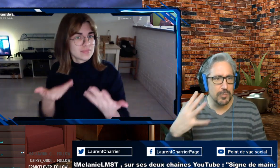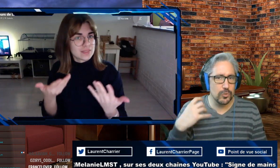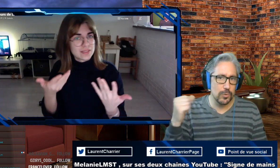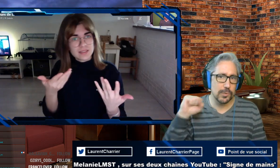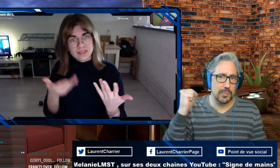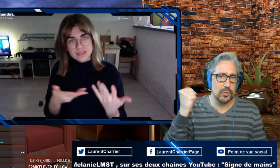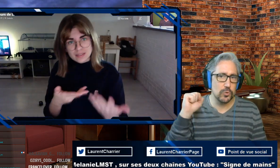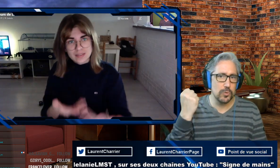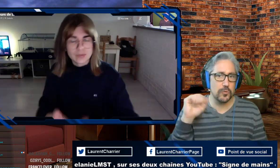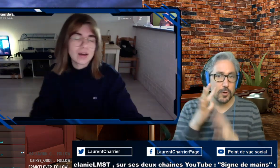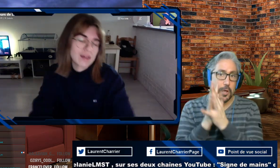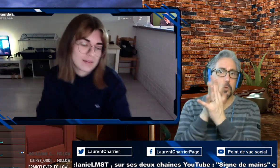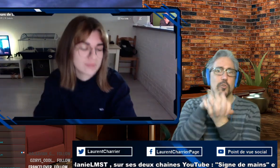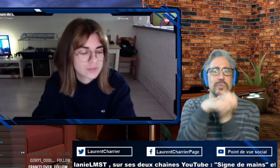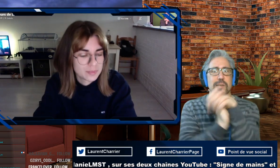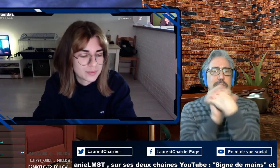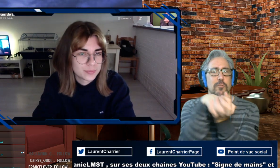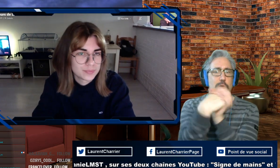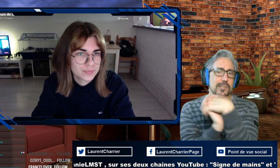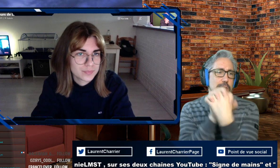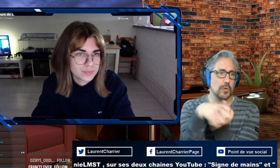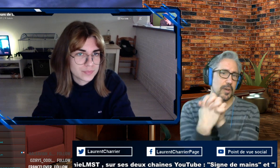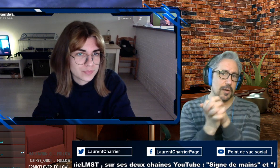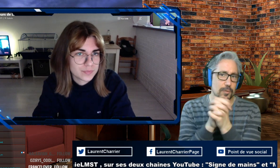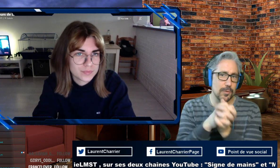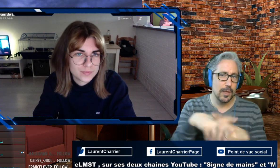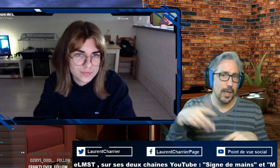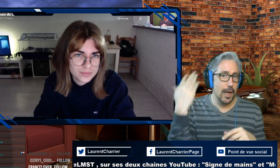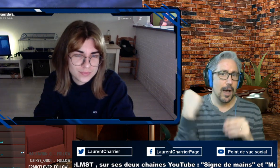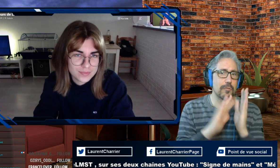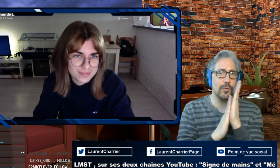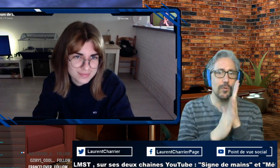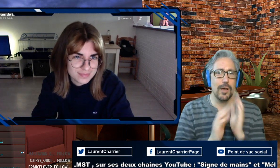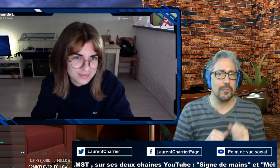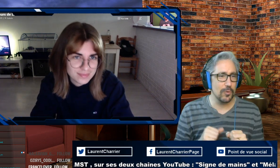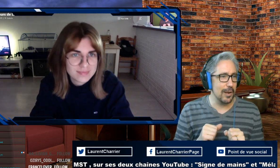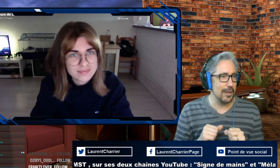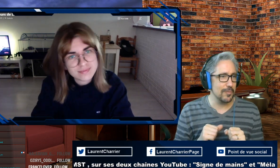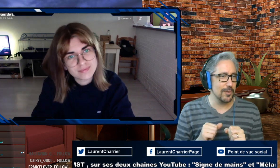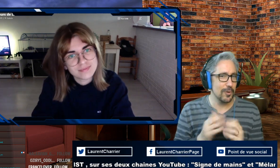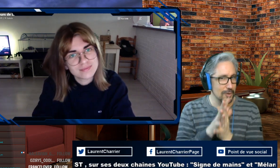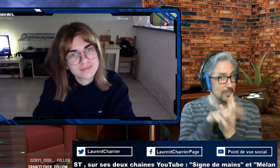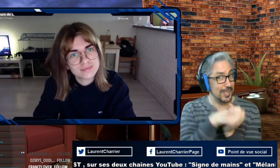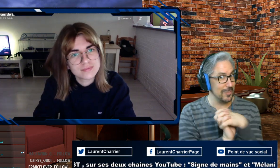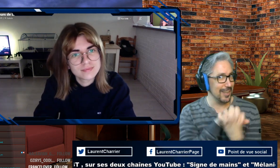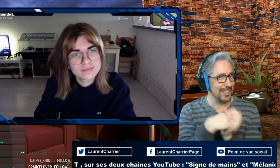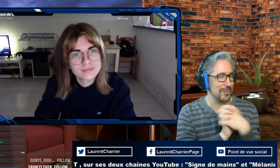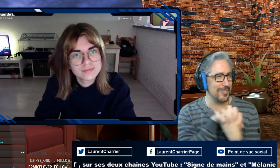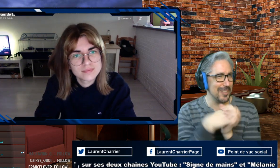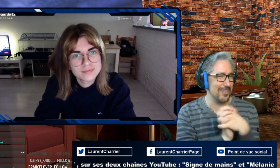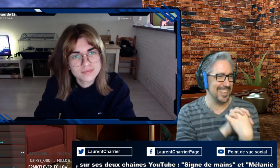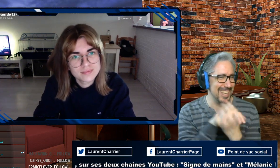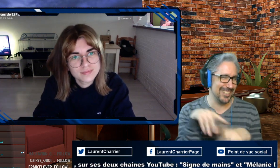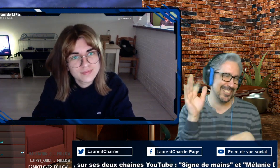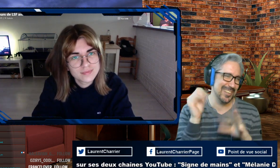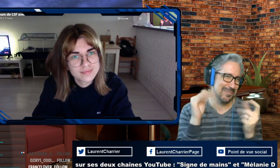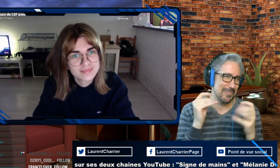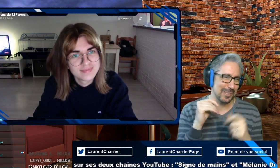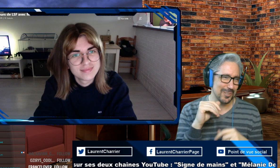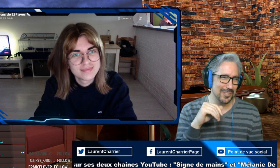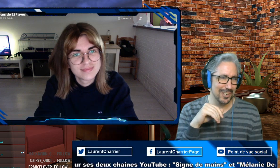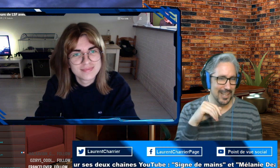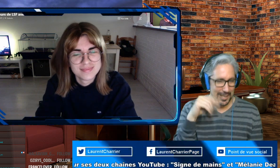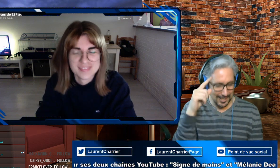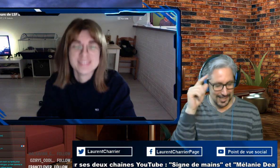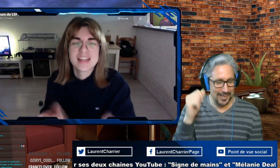Après on s'habitue, faut bien s'échauffer avant. Avant le live, je m'étais bien échauffé les poignets, justement,